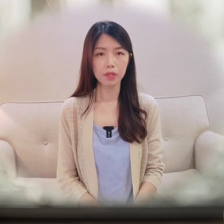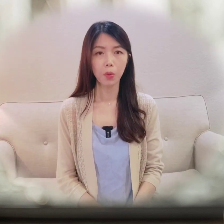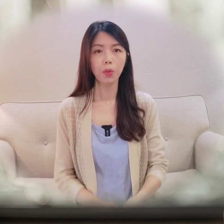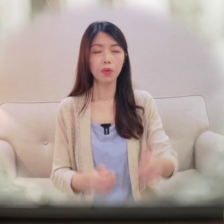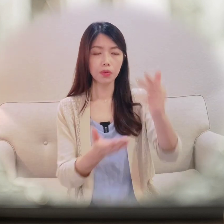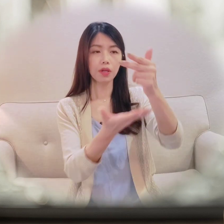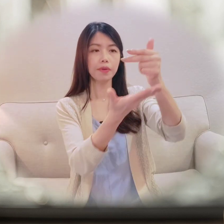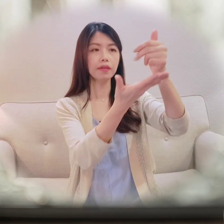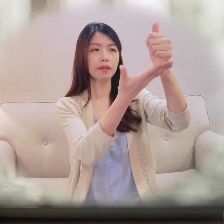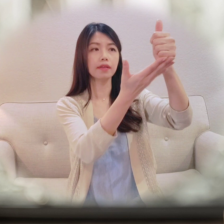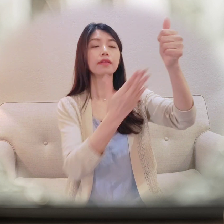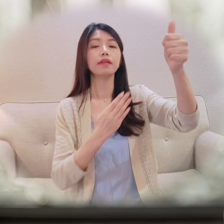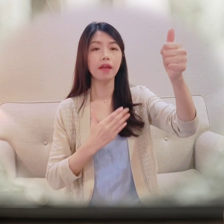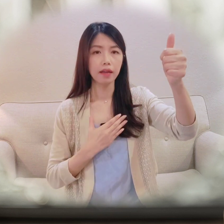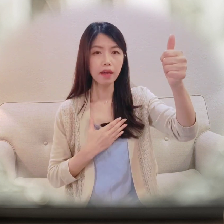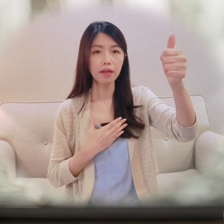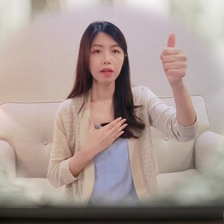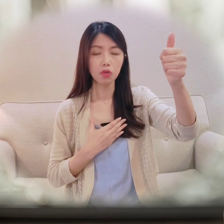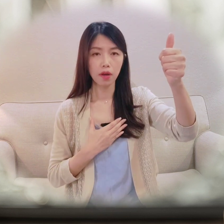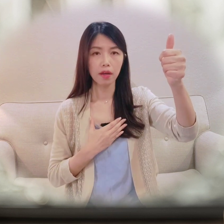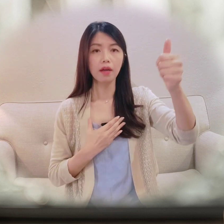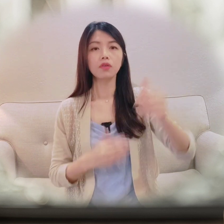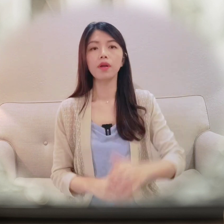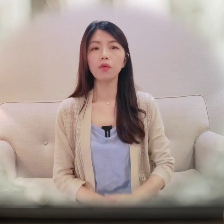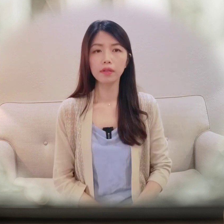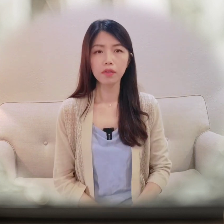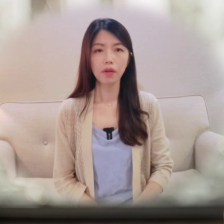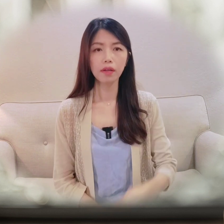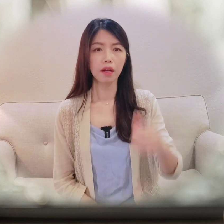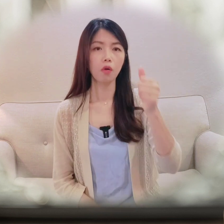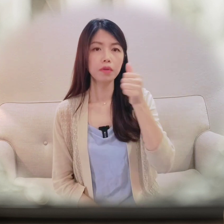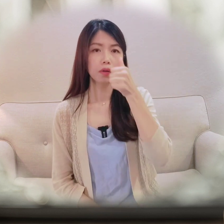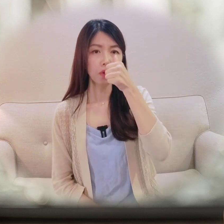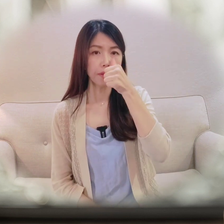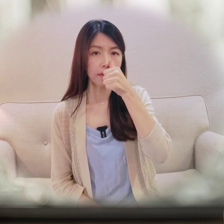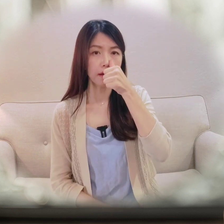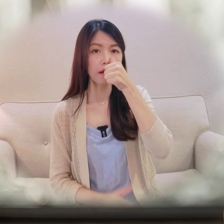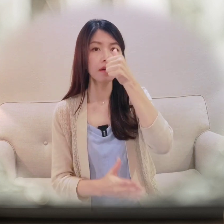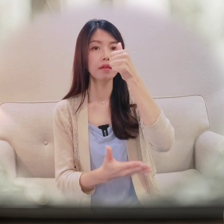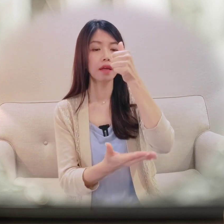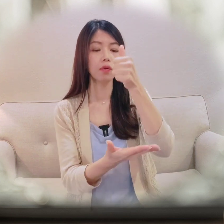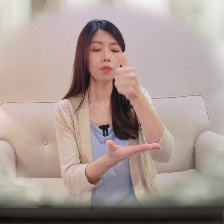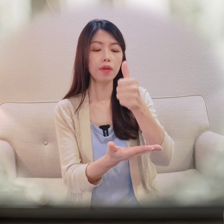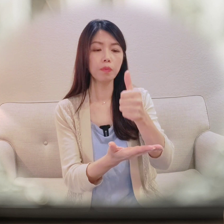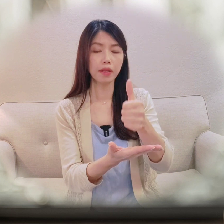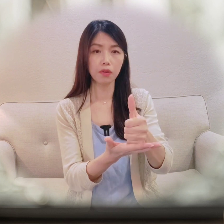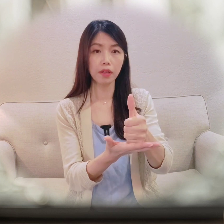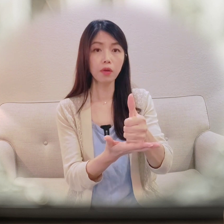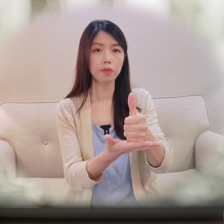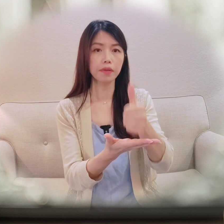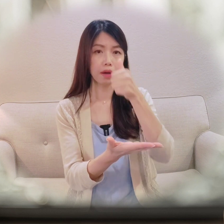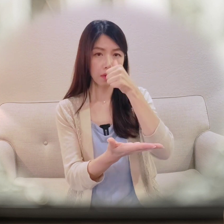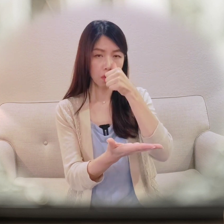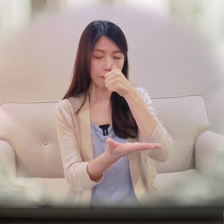죄를 보시고. 주님은 나의 죄. 죄라고 한 뜻의 수어는 엄지를 코 옆에 댔다가 그대로 왼손 바닥